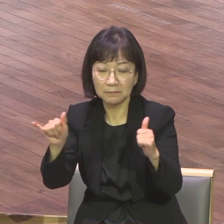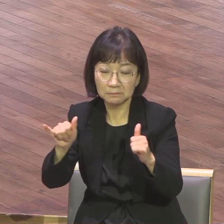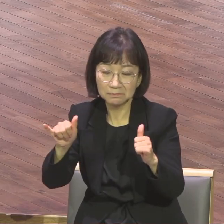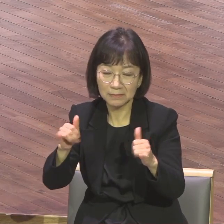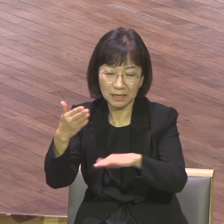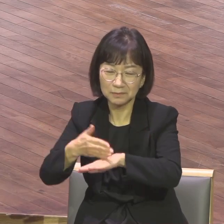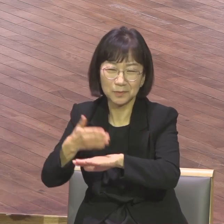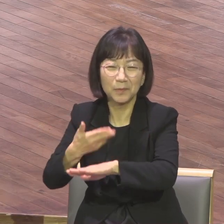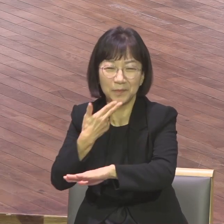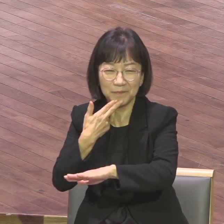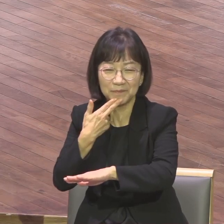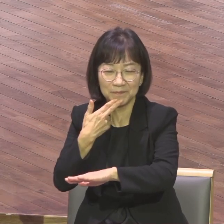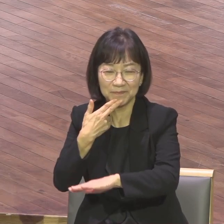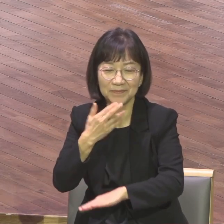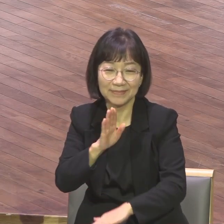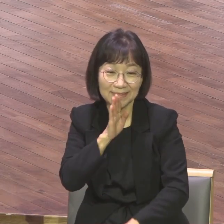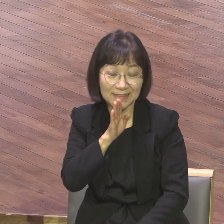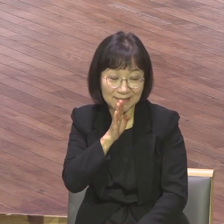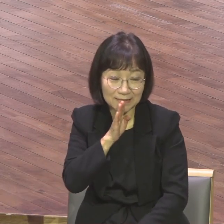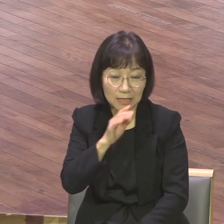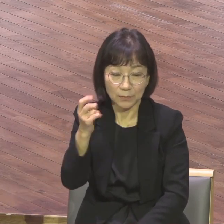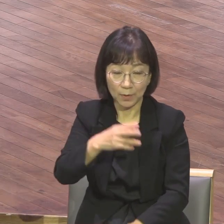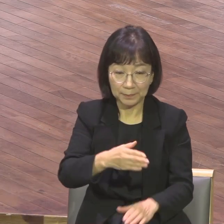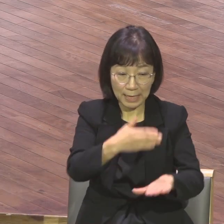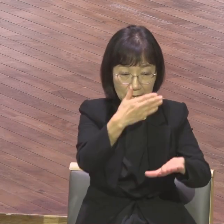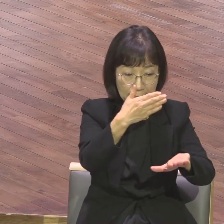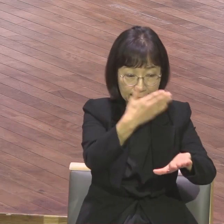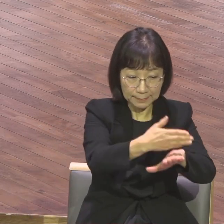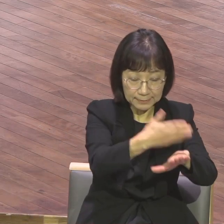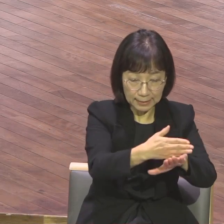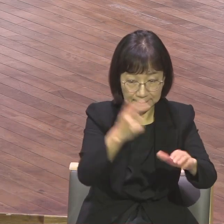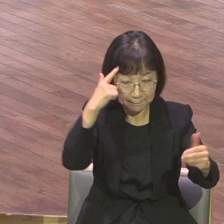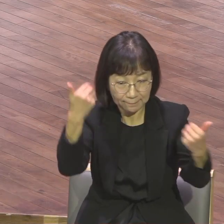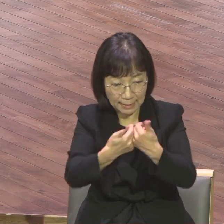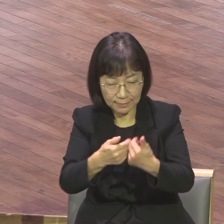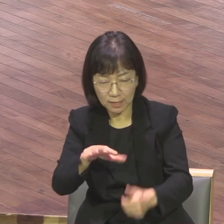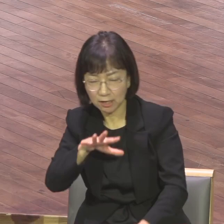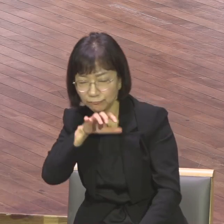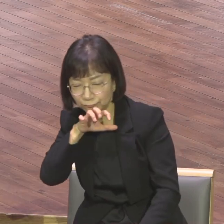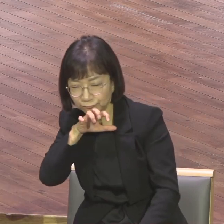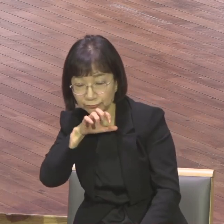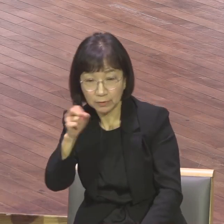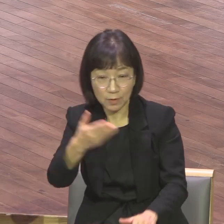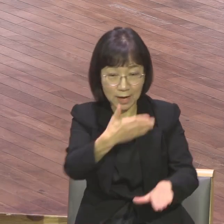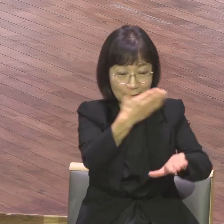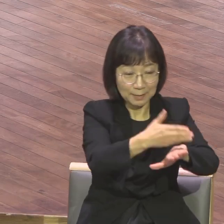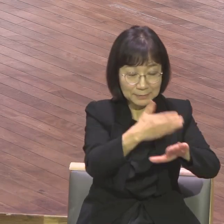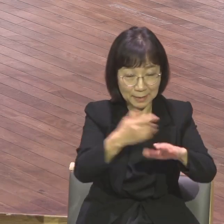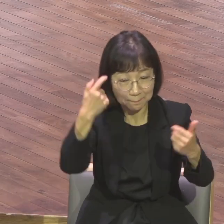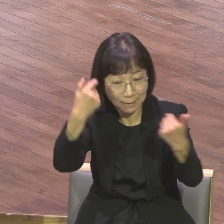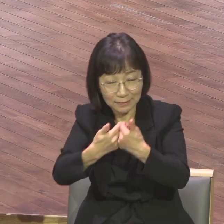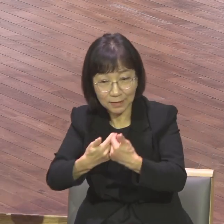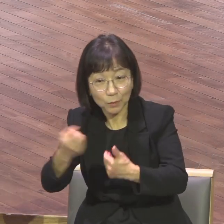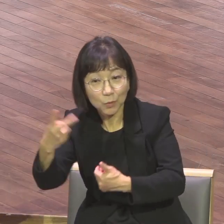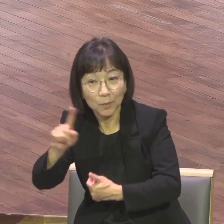감사의 반대말이지요. 그런데 또 다른 시각으로 보면요. 감사의